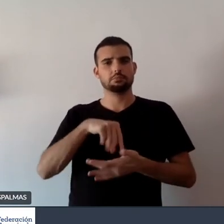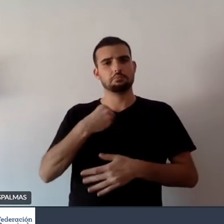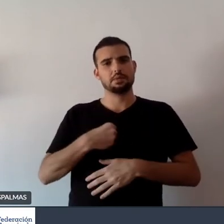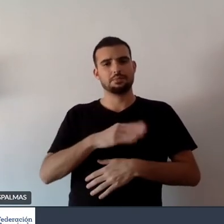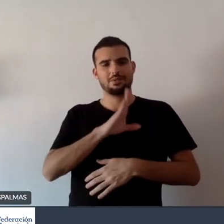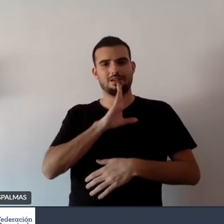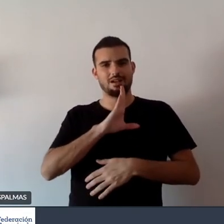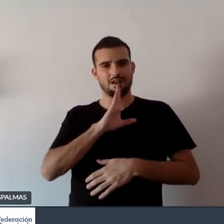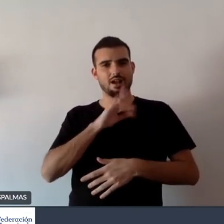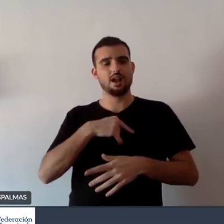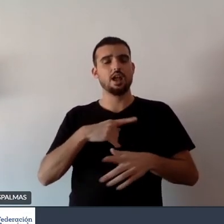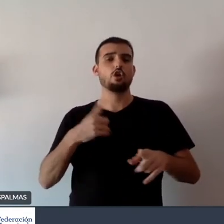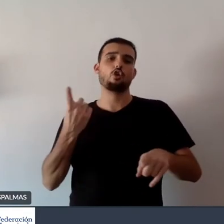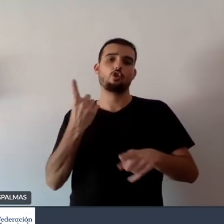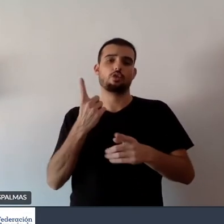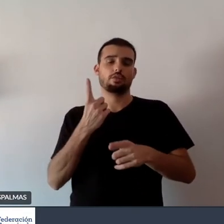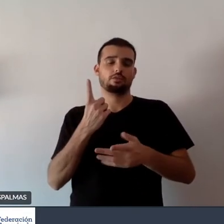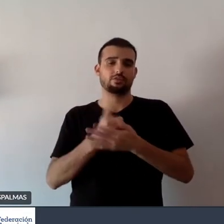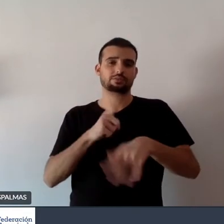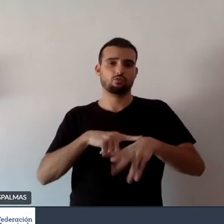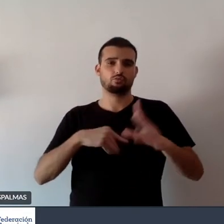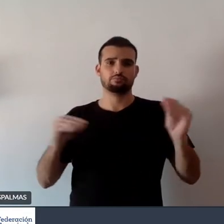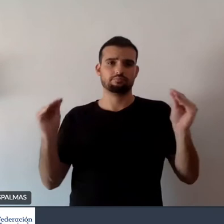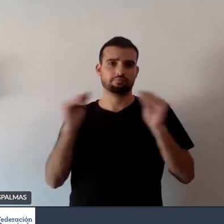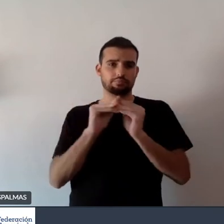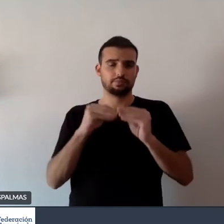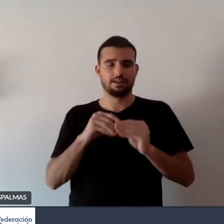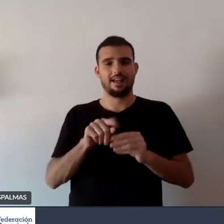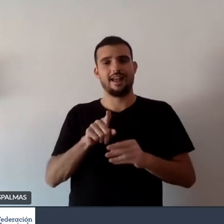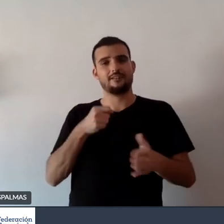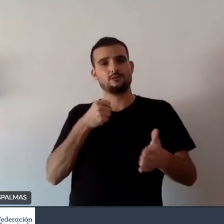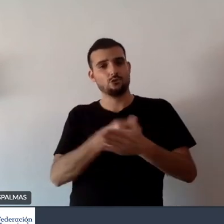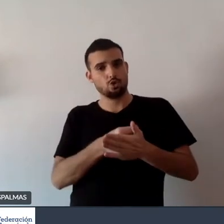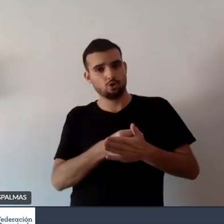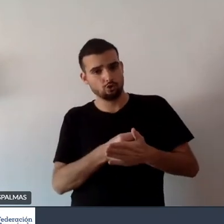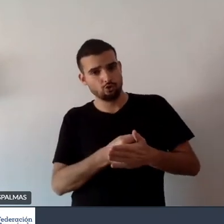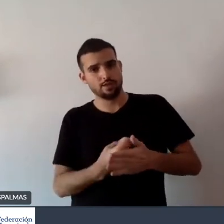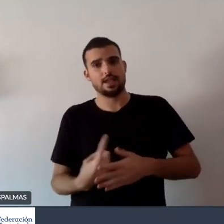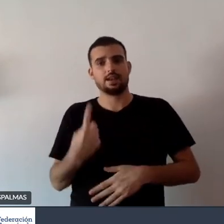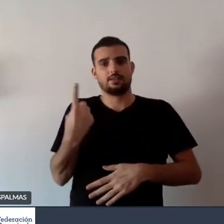un corte simultáneo por línea de fondo y desde arriba.